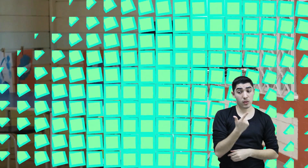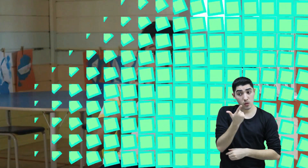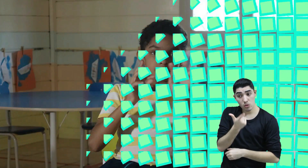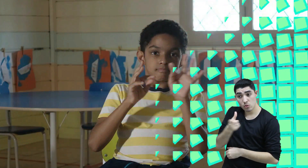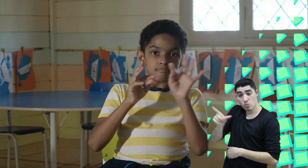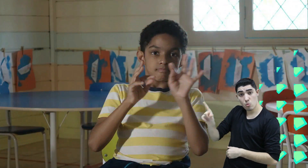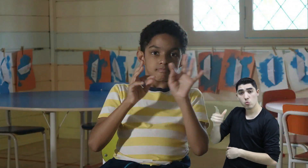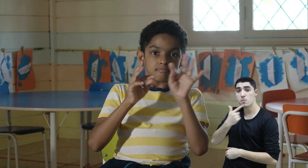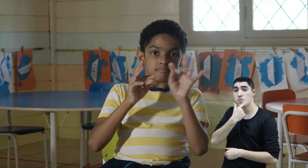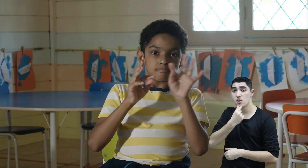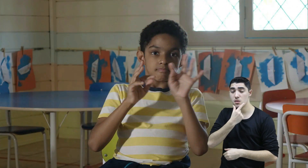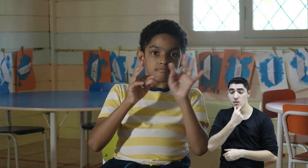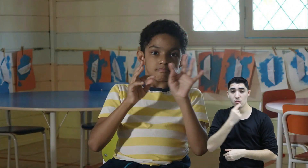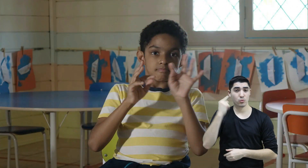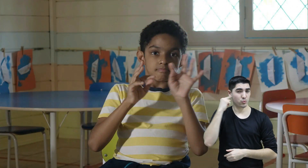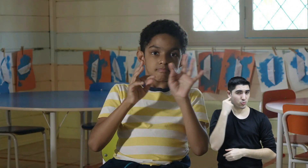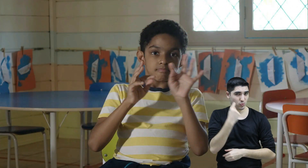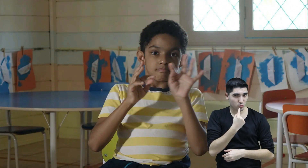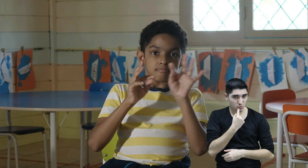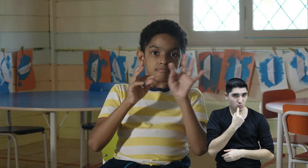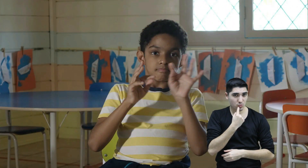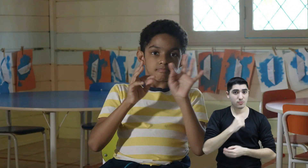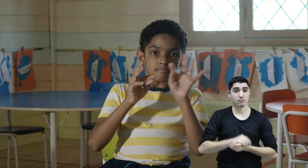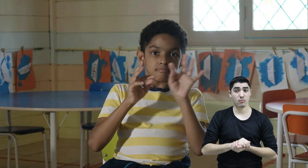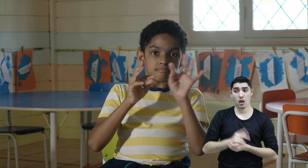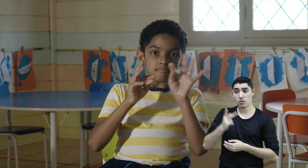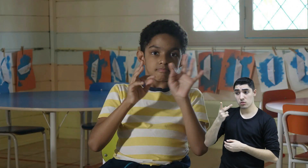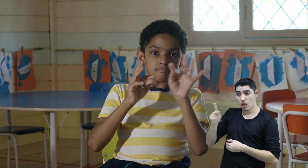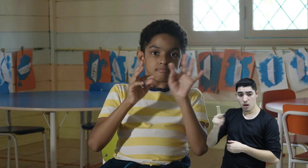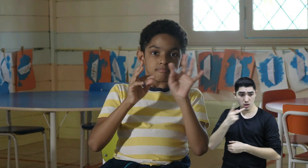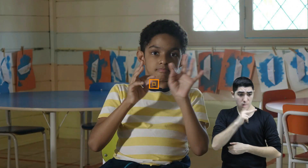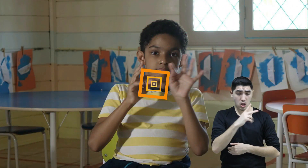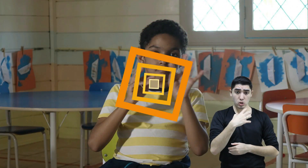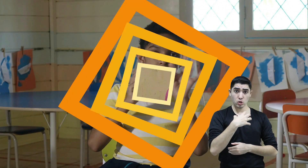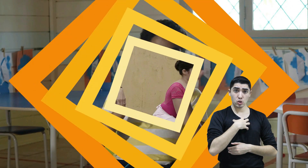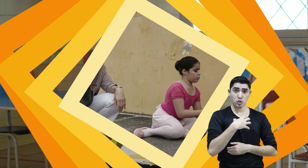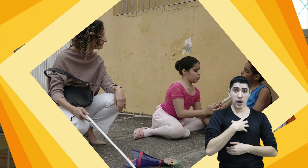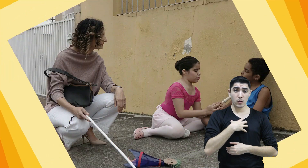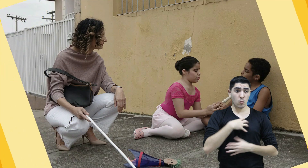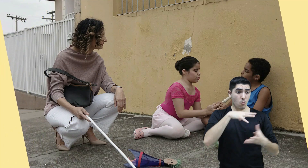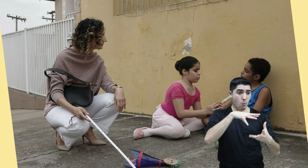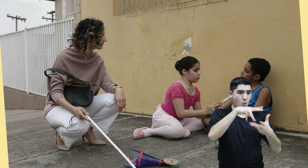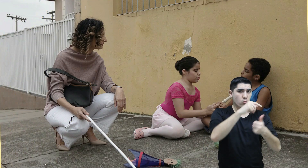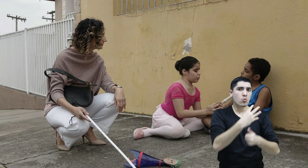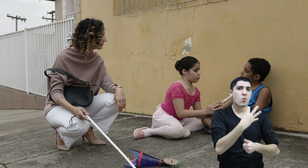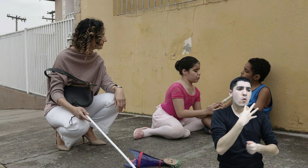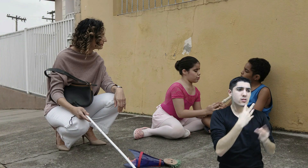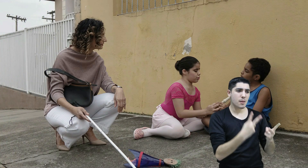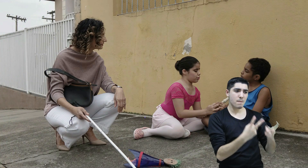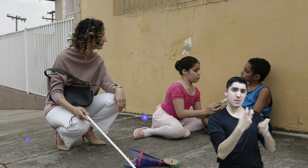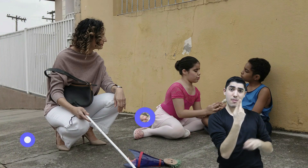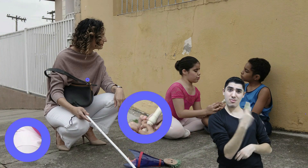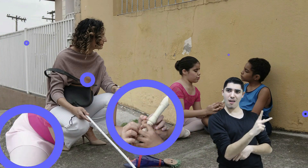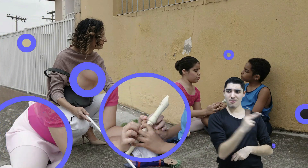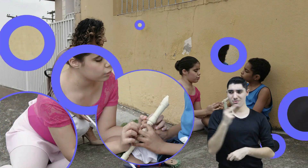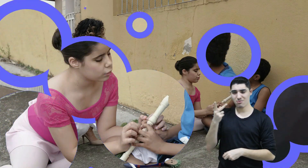e um deficiente auditivo nas suas próprias maneiras de perceber o mundo. Pontos de vista que se